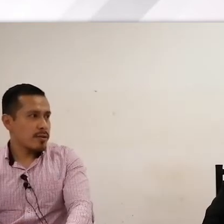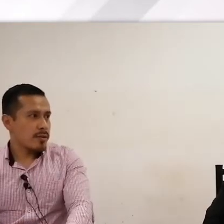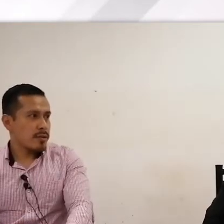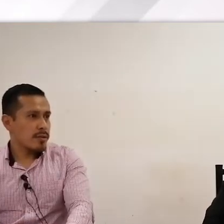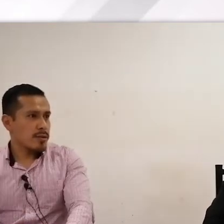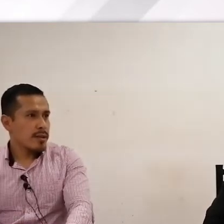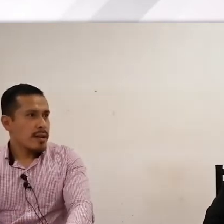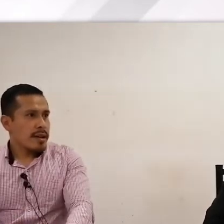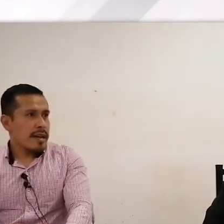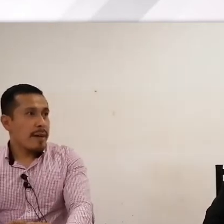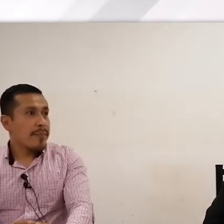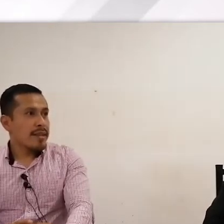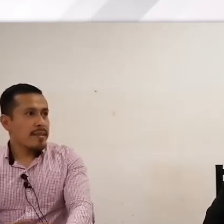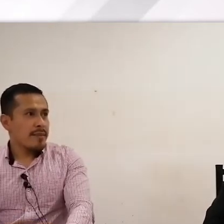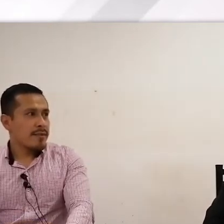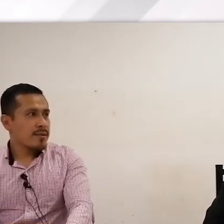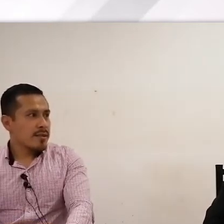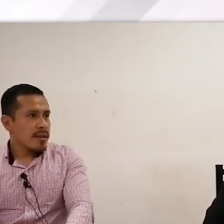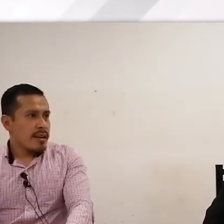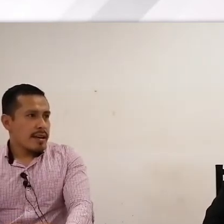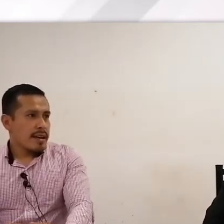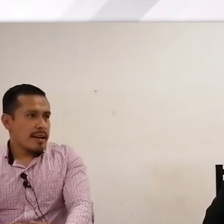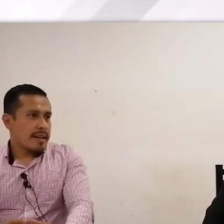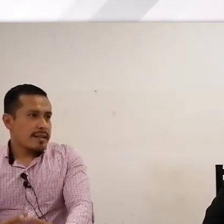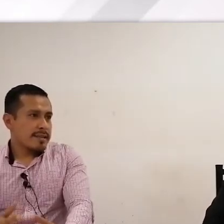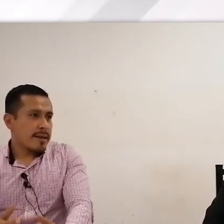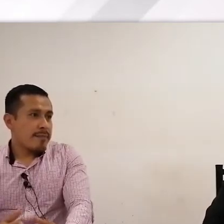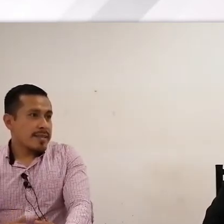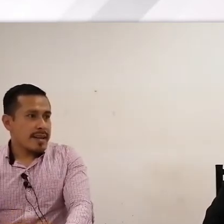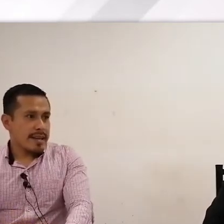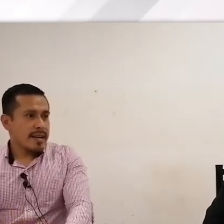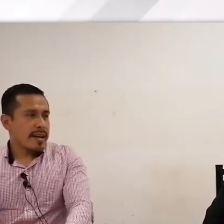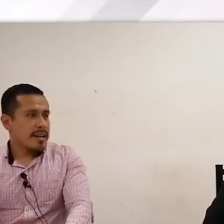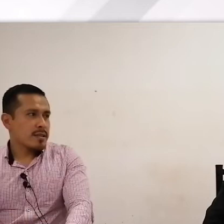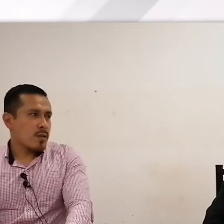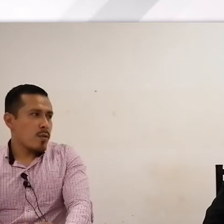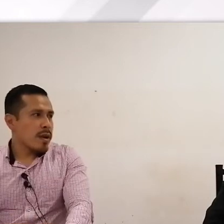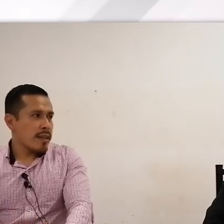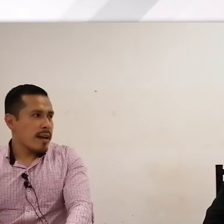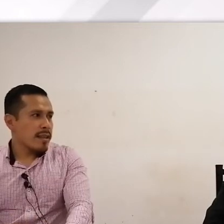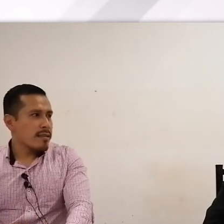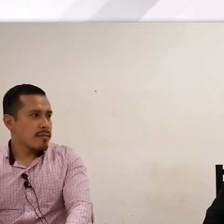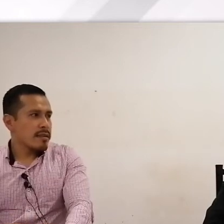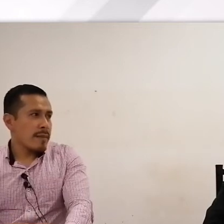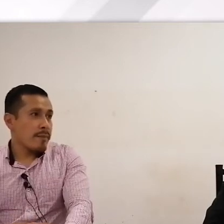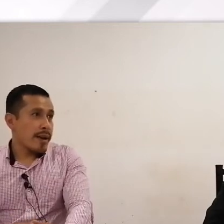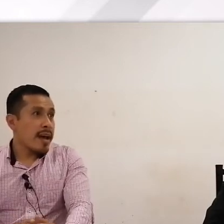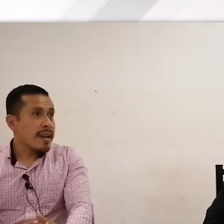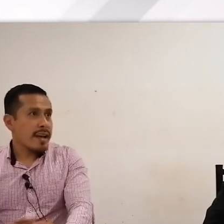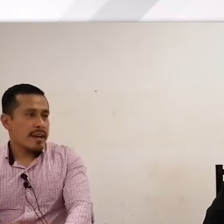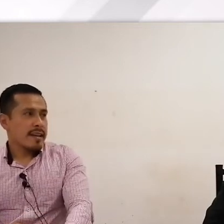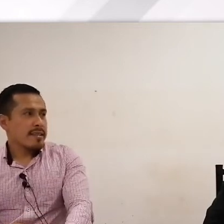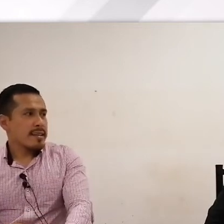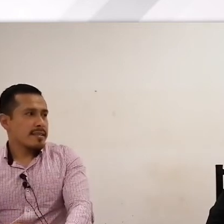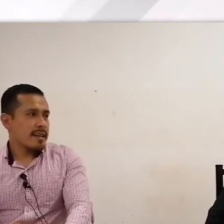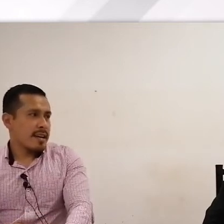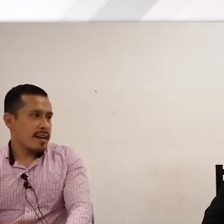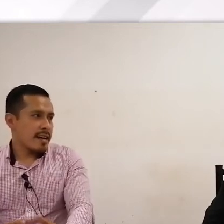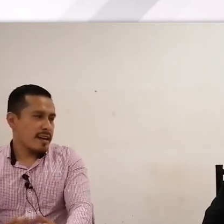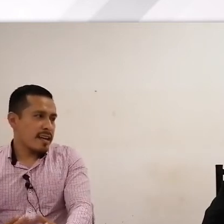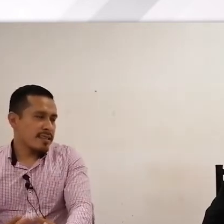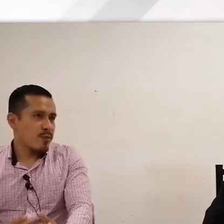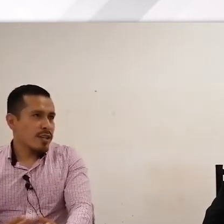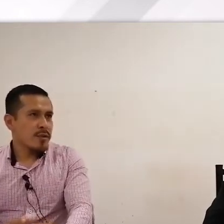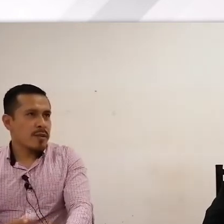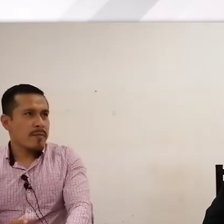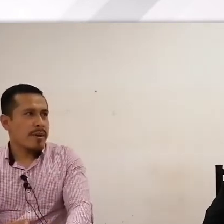lo que nosotros aprendemos, se pensaría que es una edad temprana,